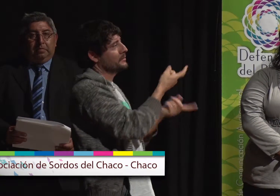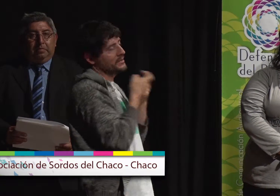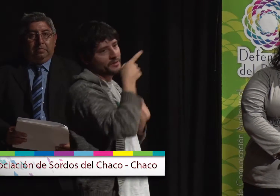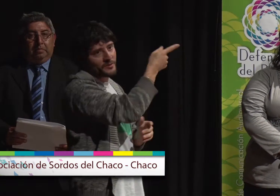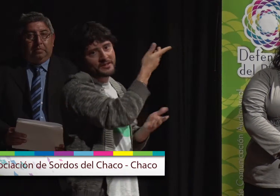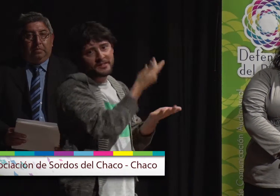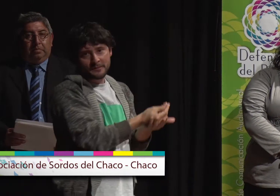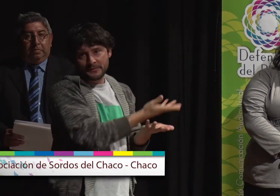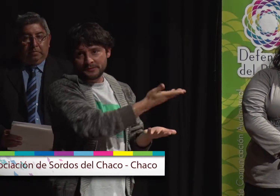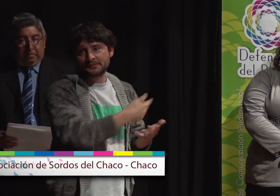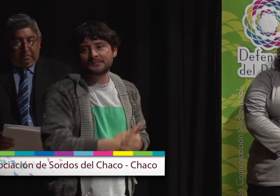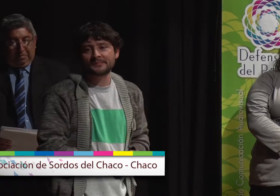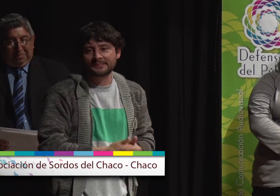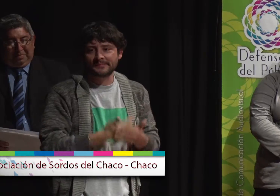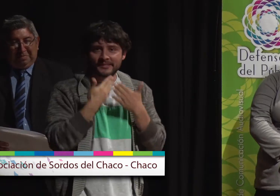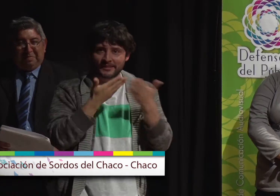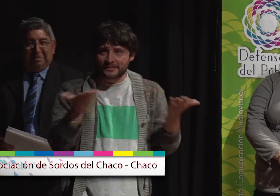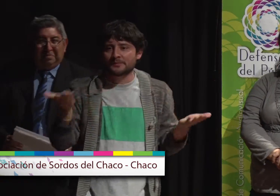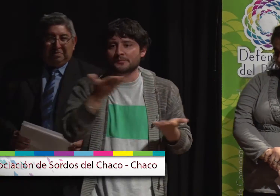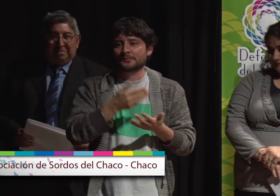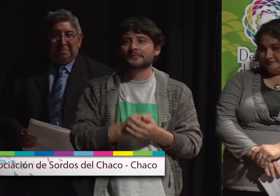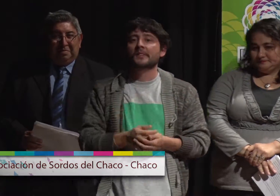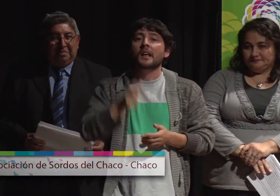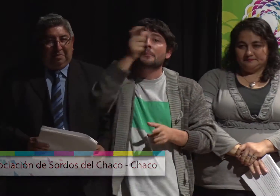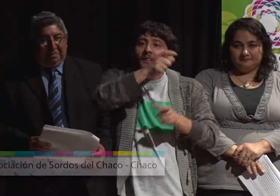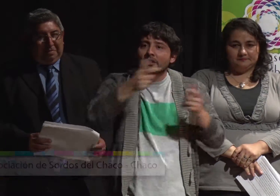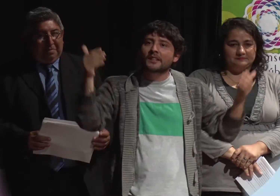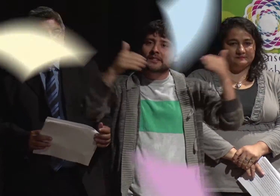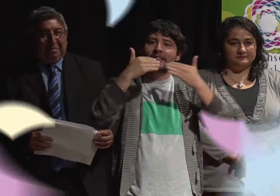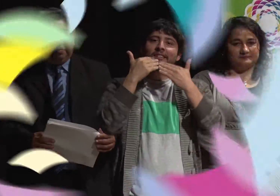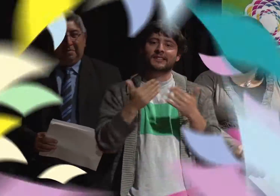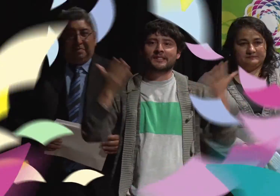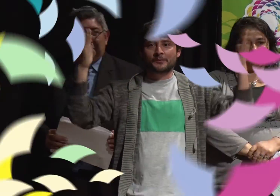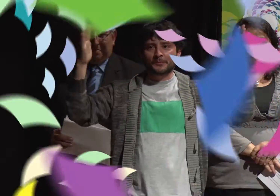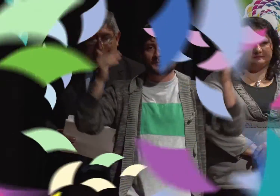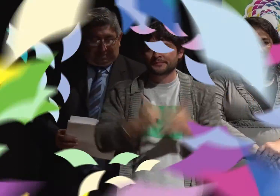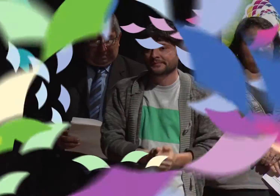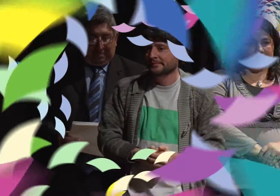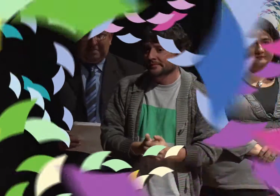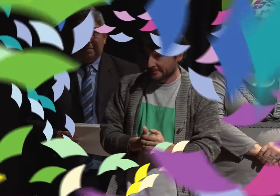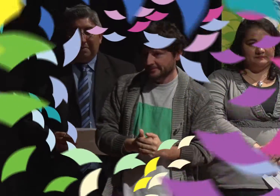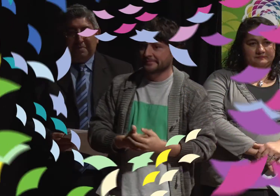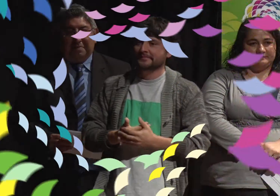a todos, gracias por invitarnos y les dejamos esta propuesta. Ah, y gracias a todas las personas por venir.